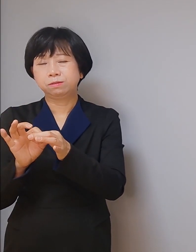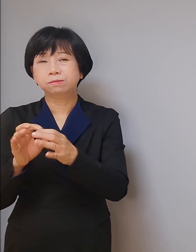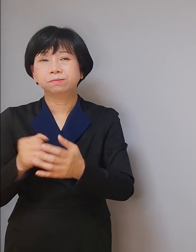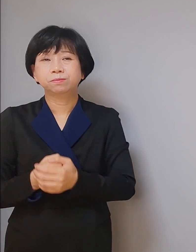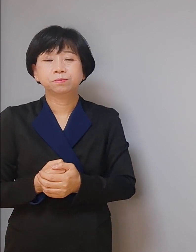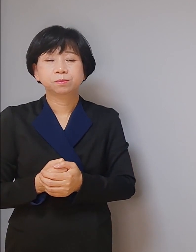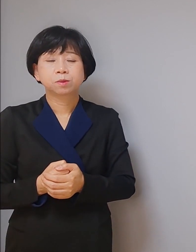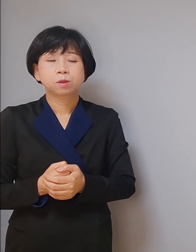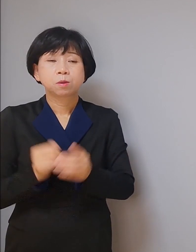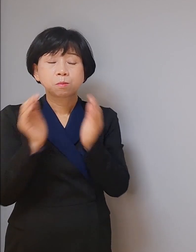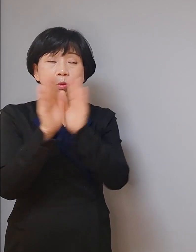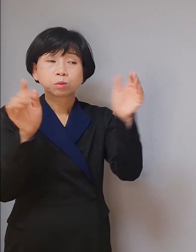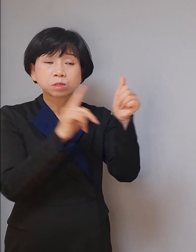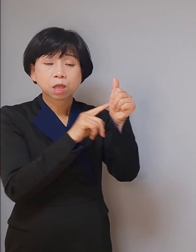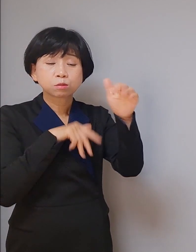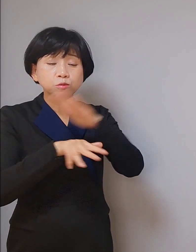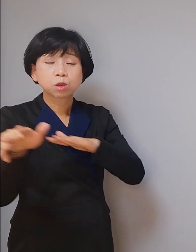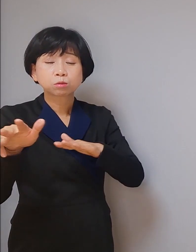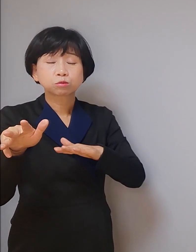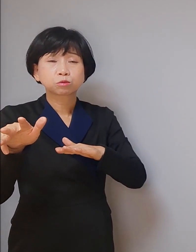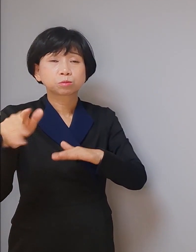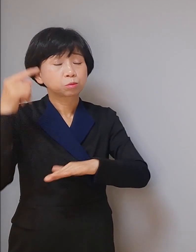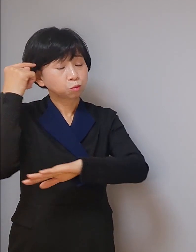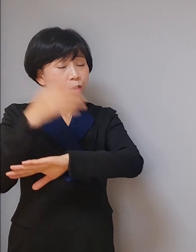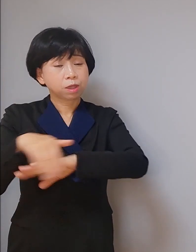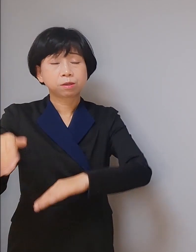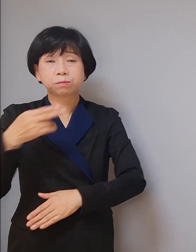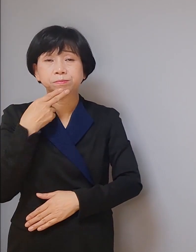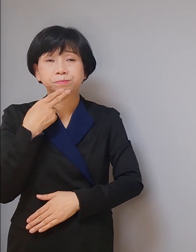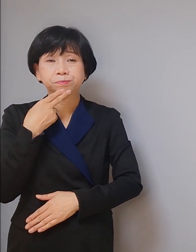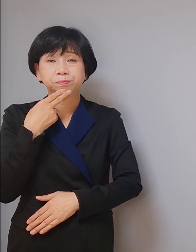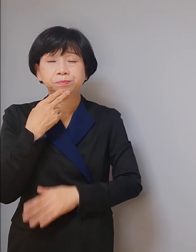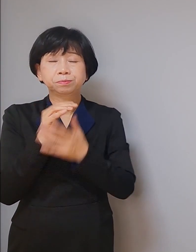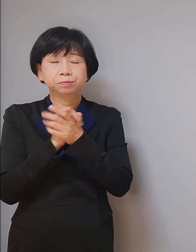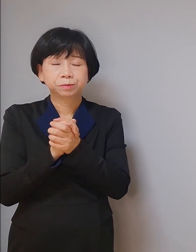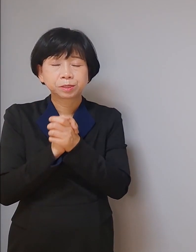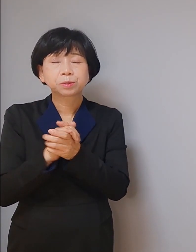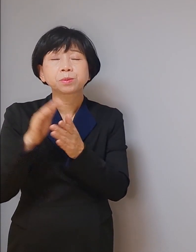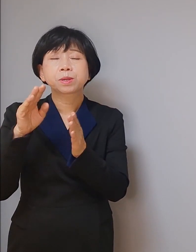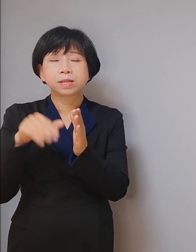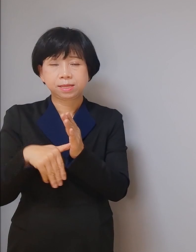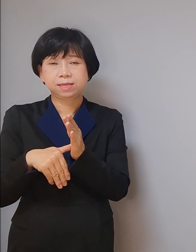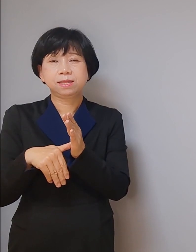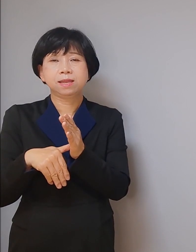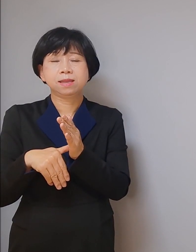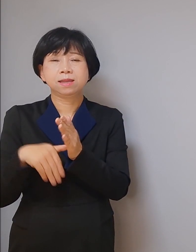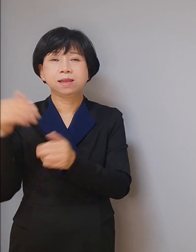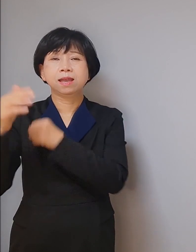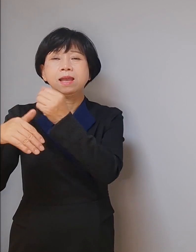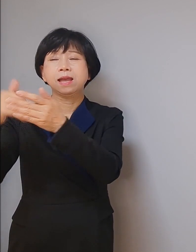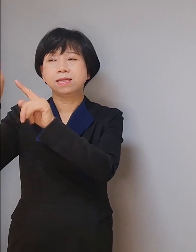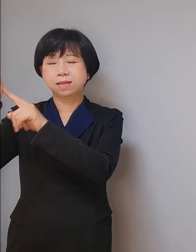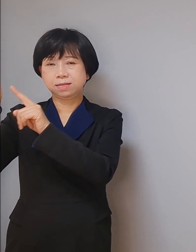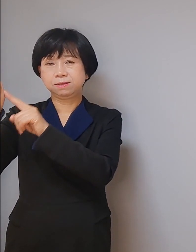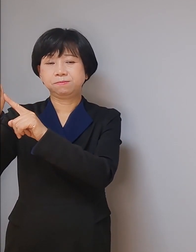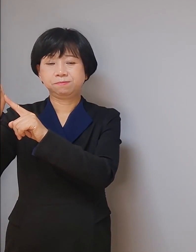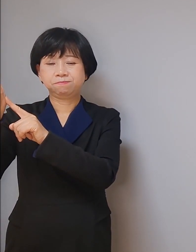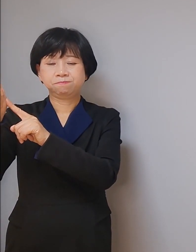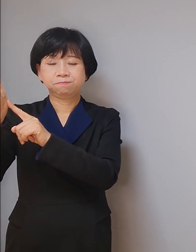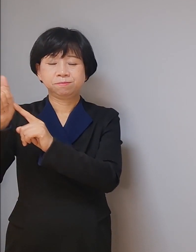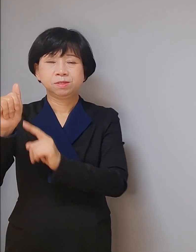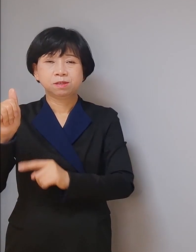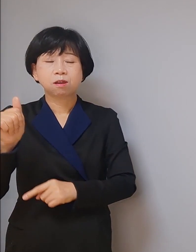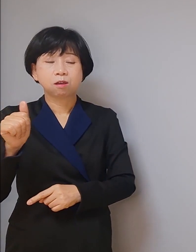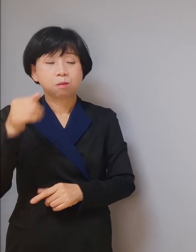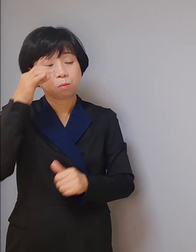출애굽을 꿈꾸지도 계획하지도 않았습니다. 그러나 엎드려 기도해요. 그때였죠. 애굽에서 억압받고 있는 이스라엘